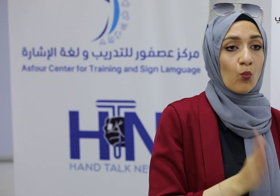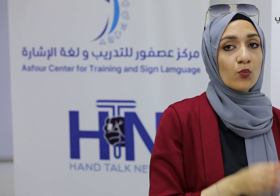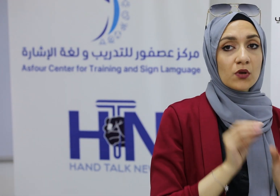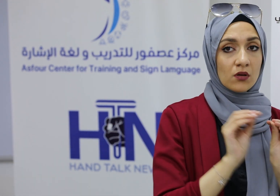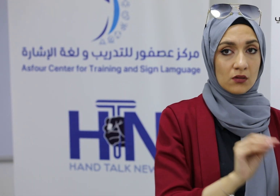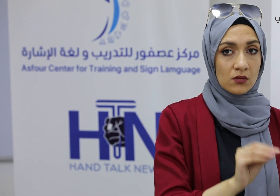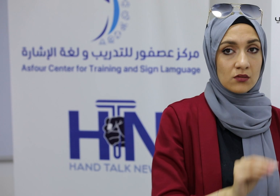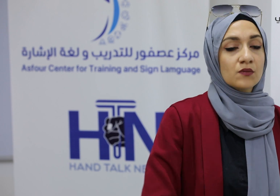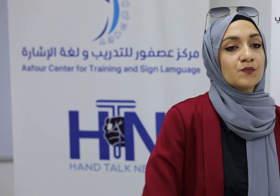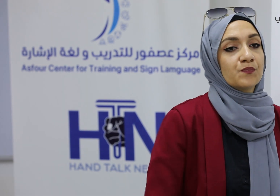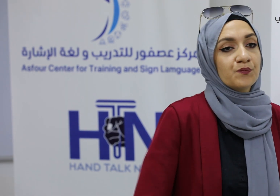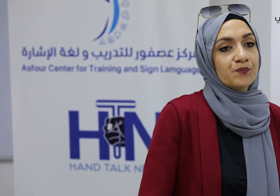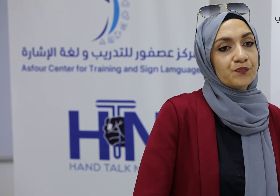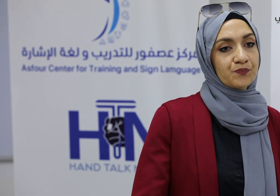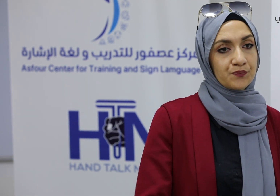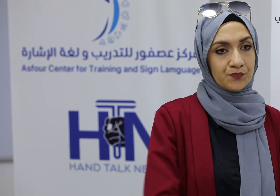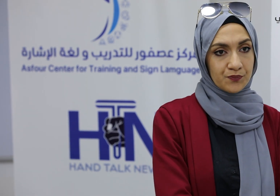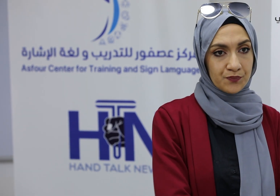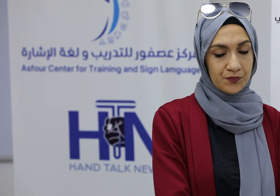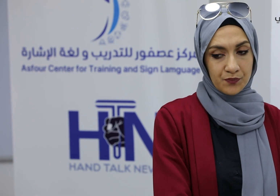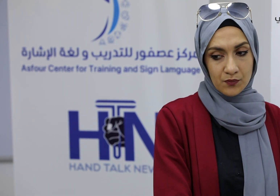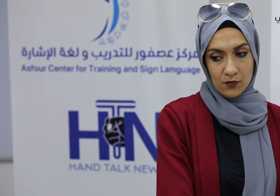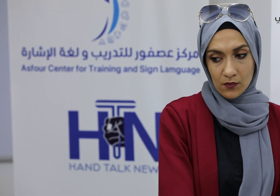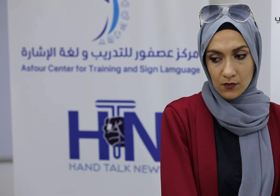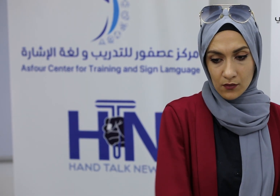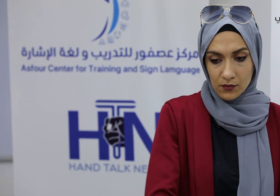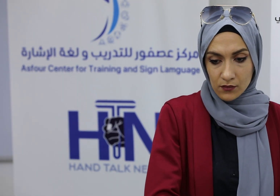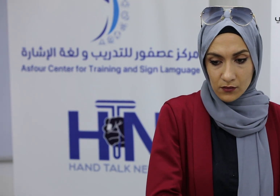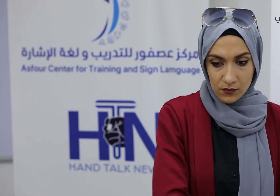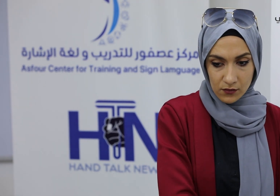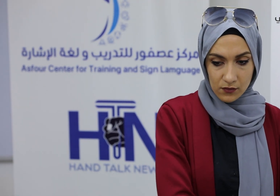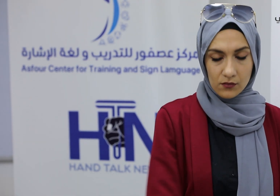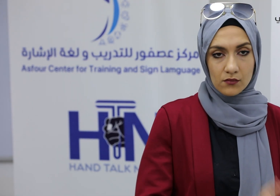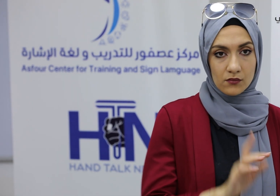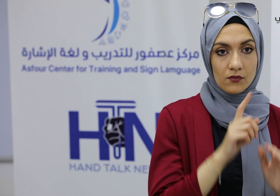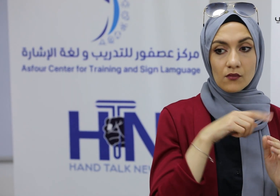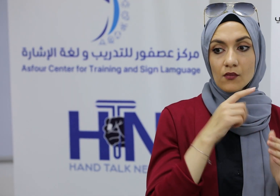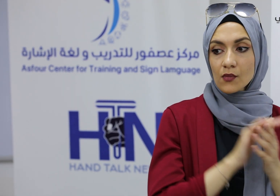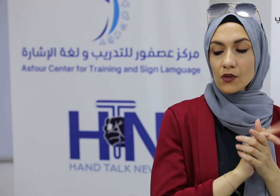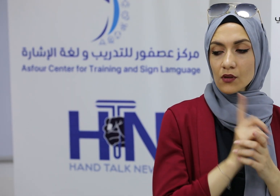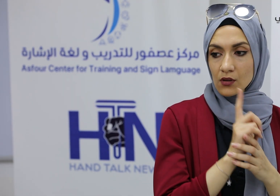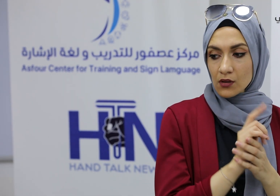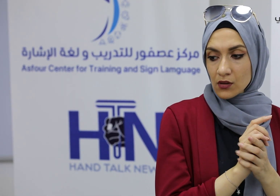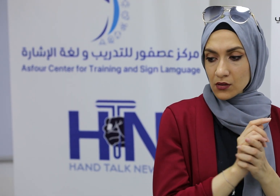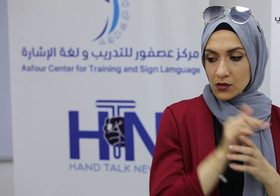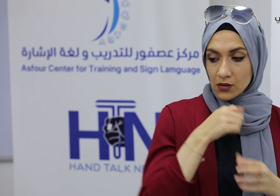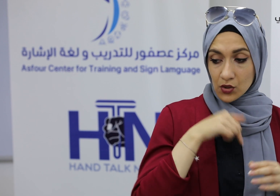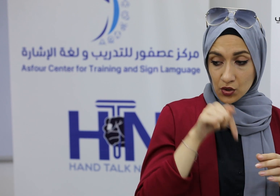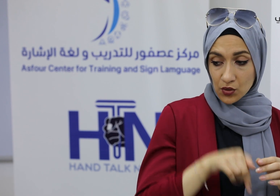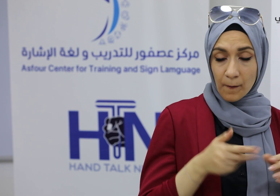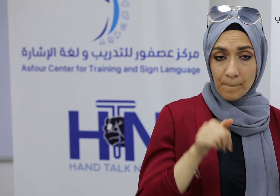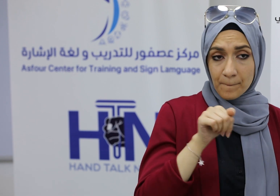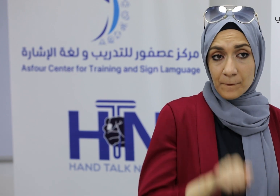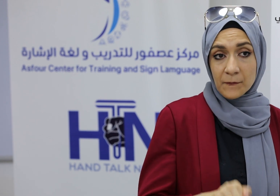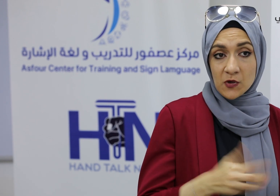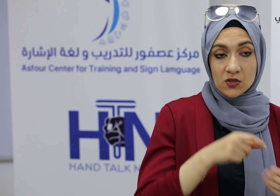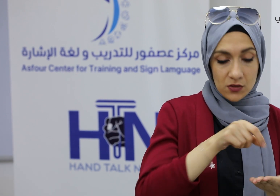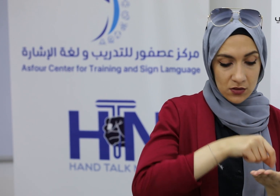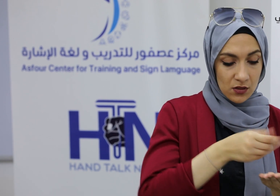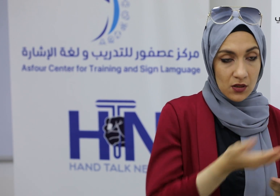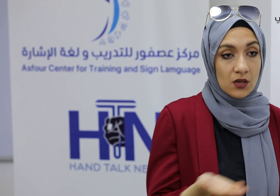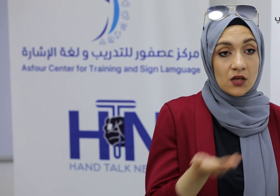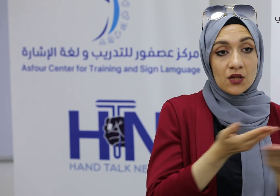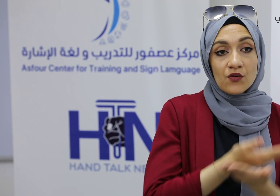إحنا المركز أستاذ حسام. أستاذ حسام. إحنا اليوم كمجلس عم نوقع اتفاقية مع